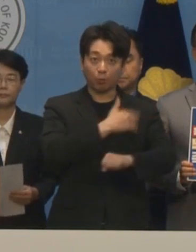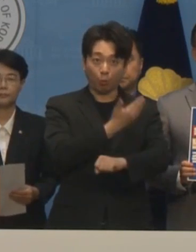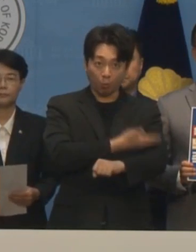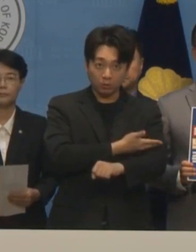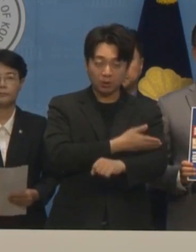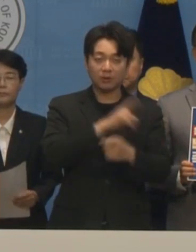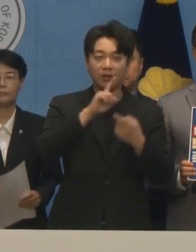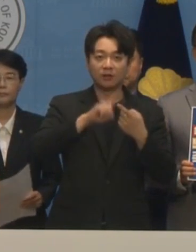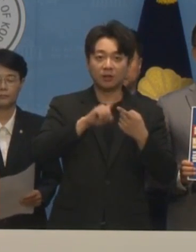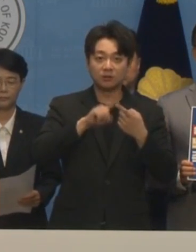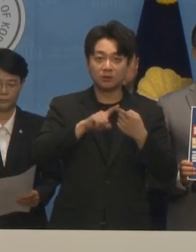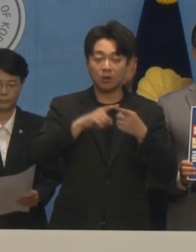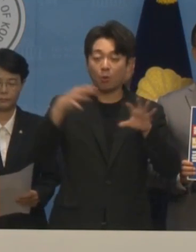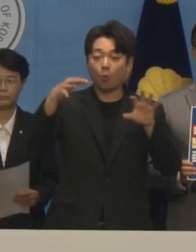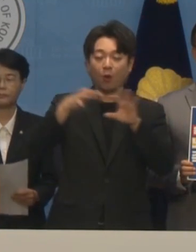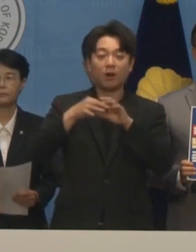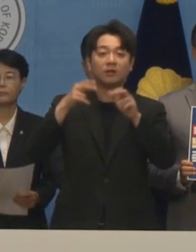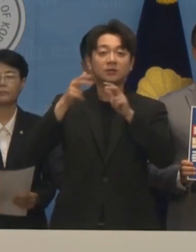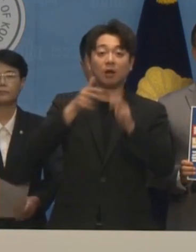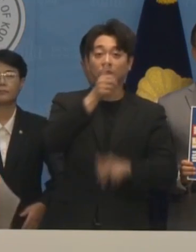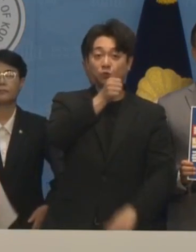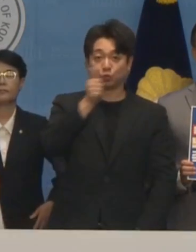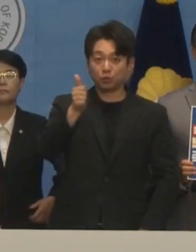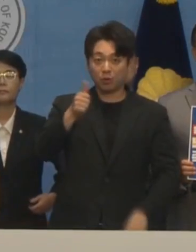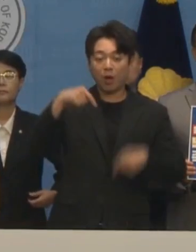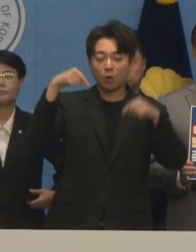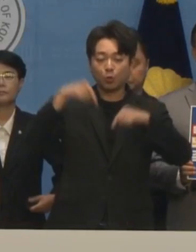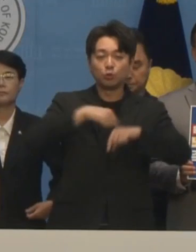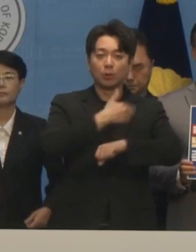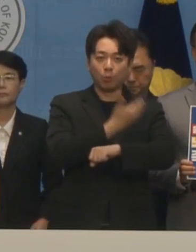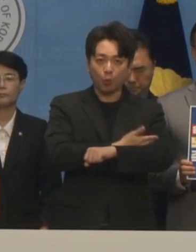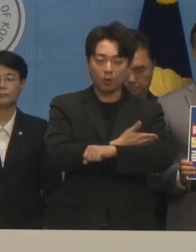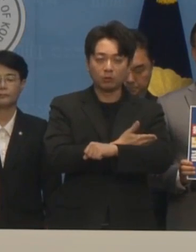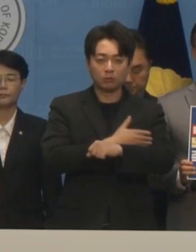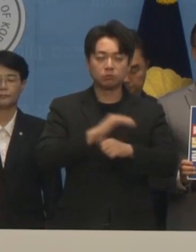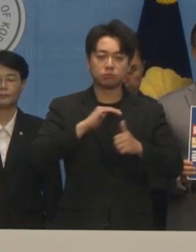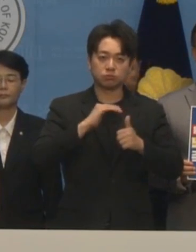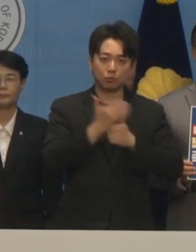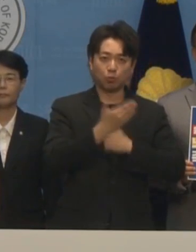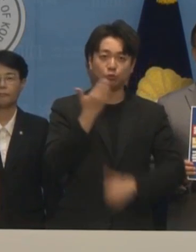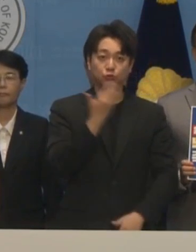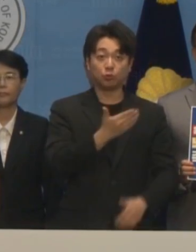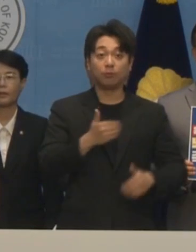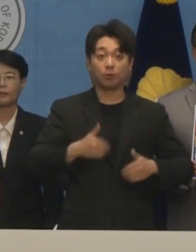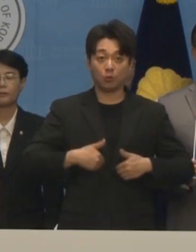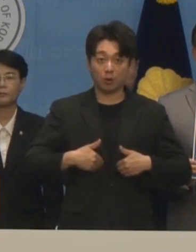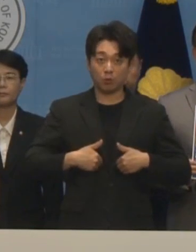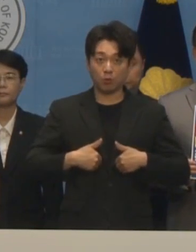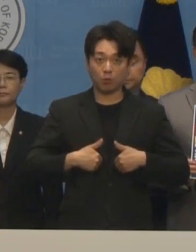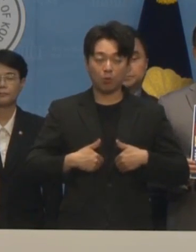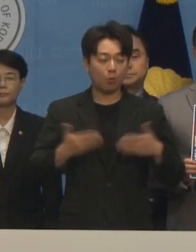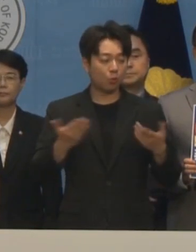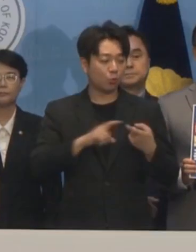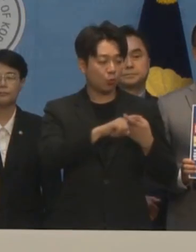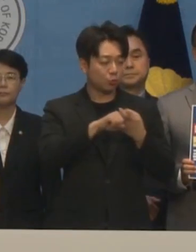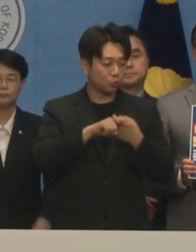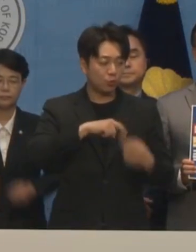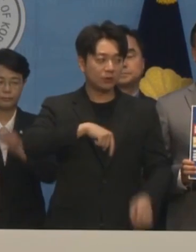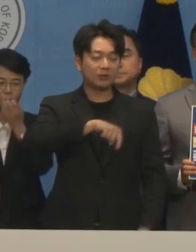결정하는 사업주와 단체 교섭을 할 수 있도록 촉진하고 원청과 교섭을 위해 파업했다는